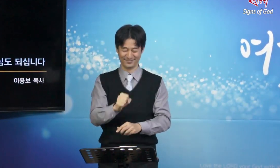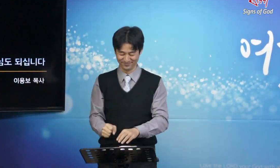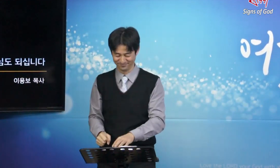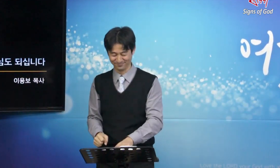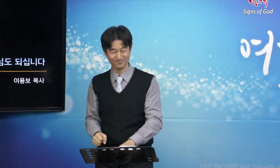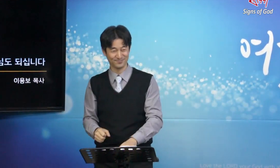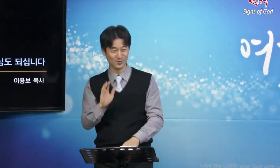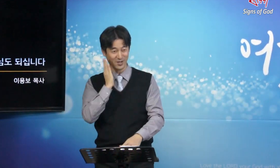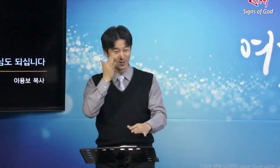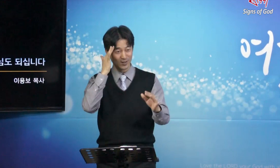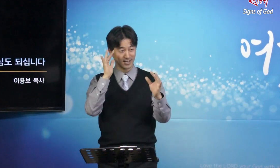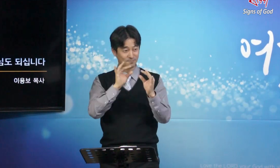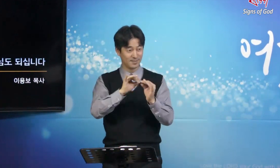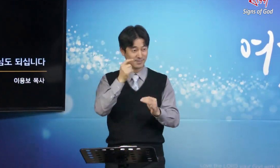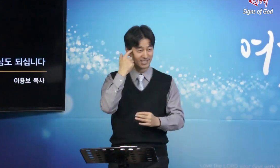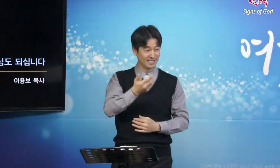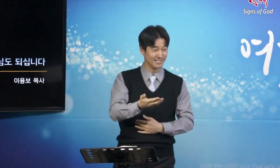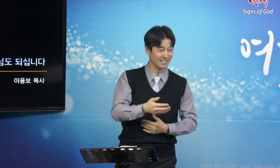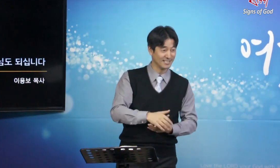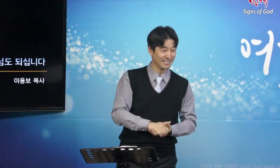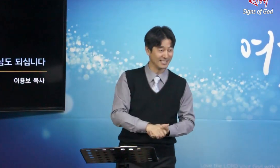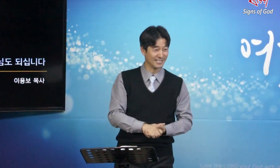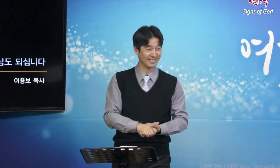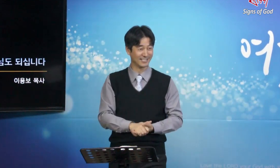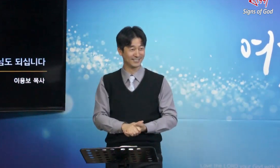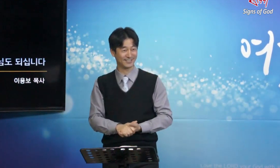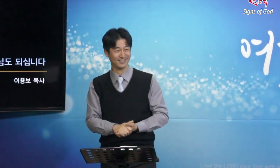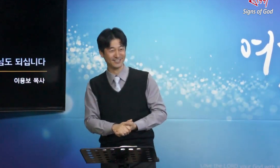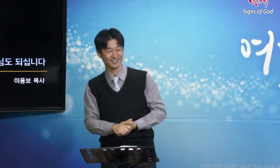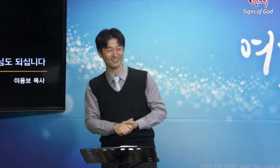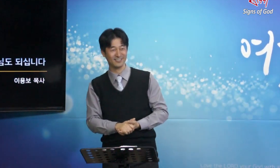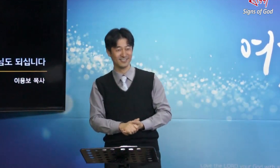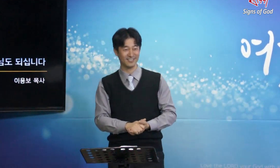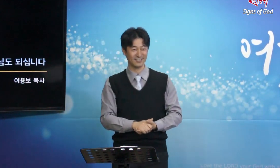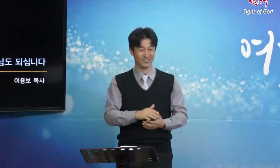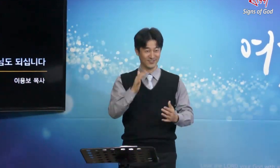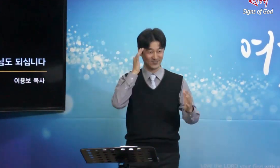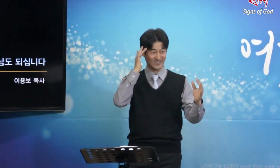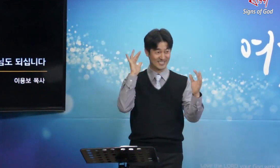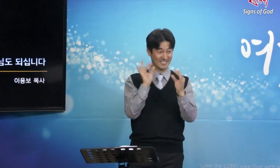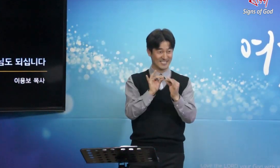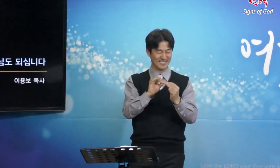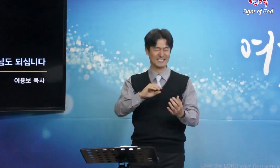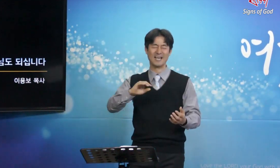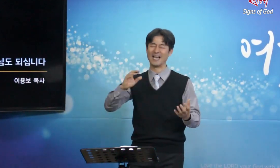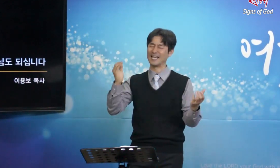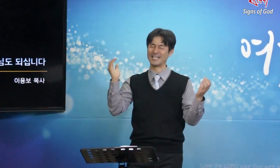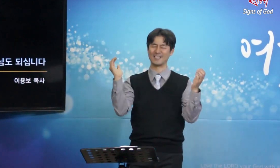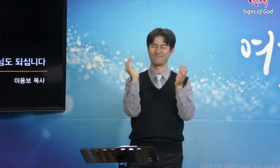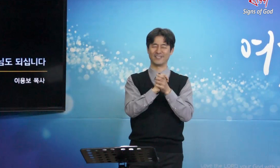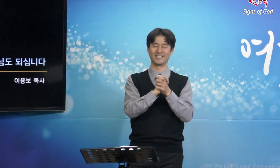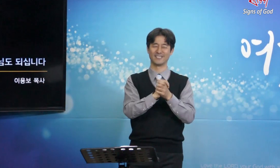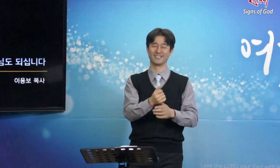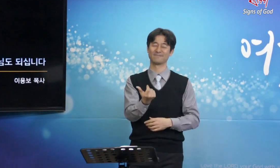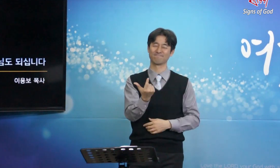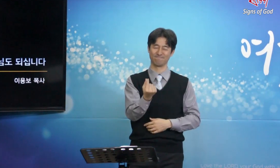이 말씀이 너무 좋은 것 같아요. 예. 많은 분들이 동의하시죠? 예, 동의하시죠? 아멘.